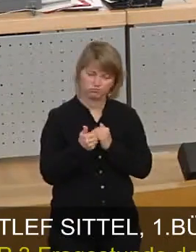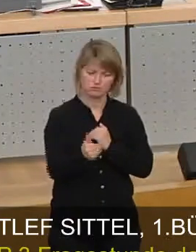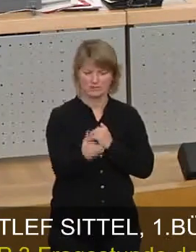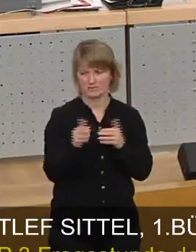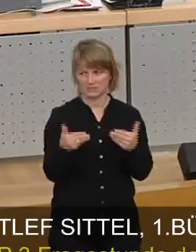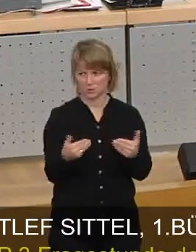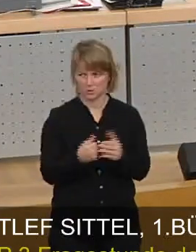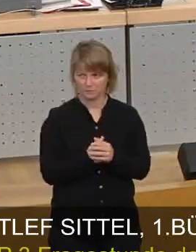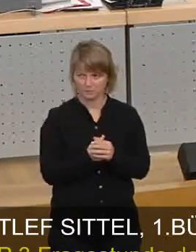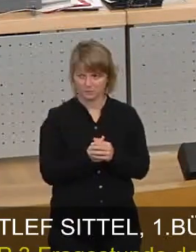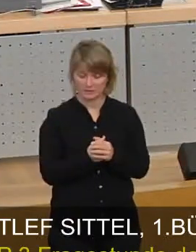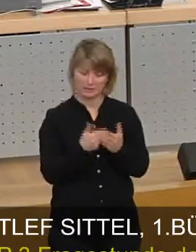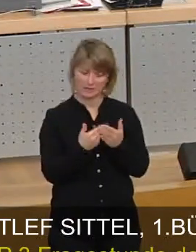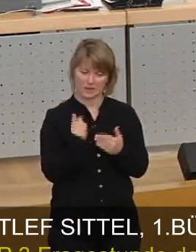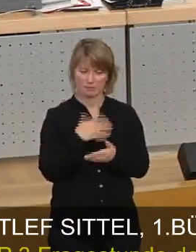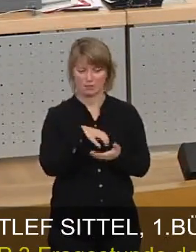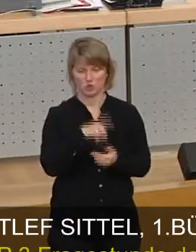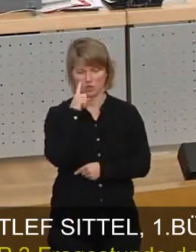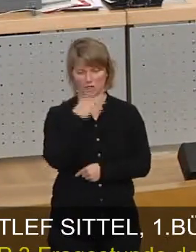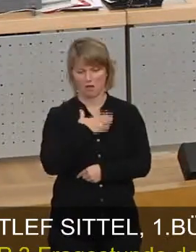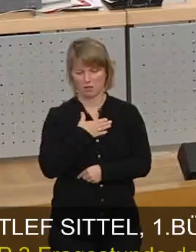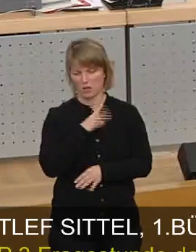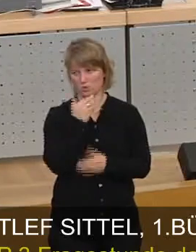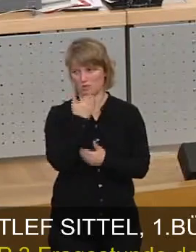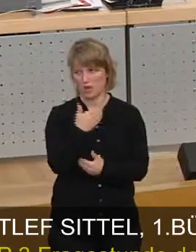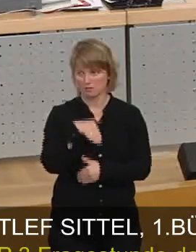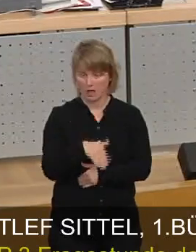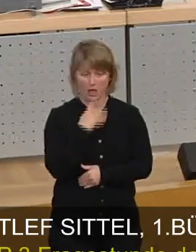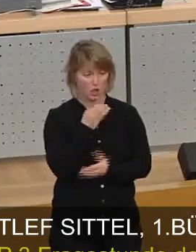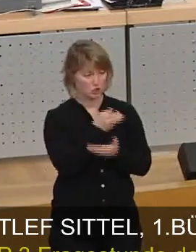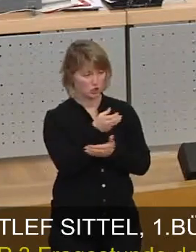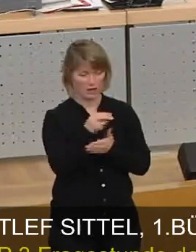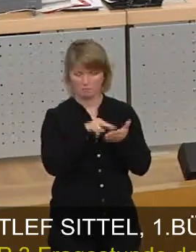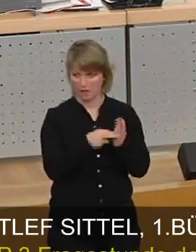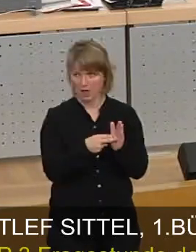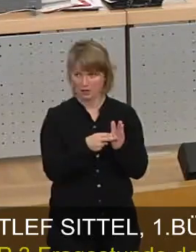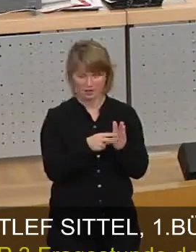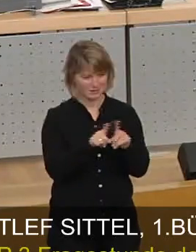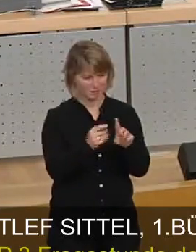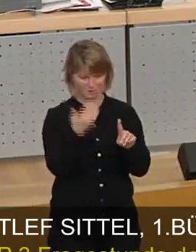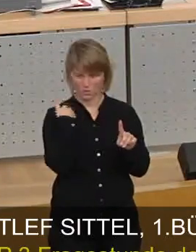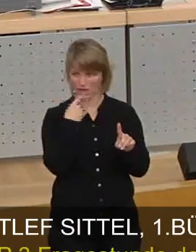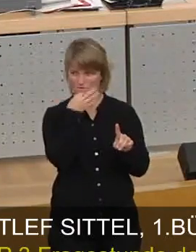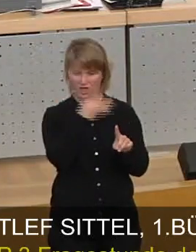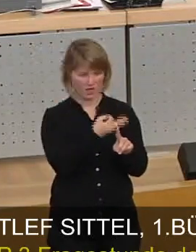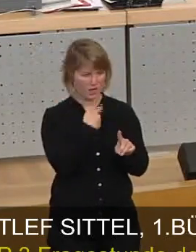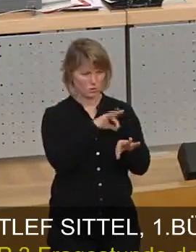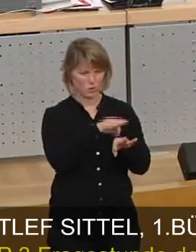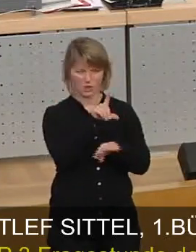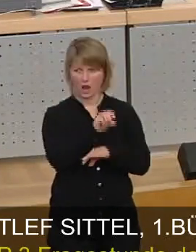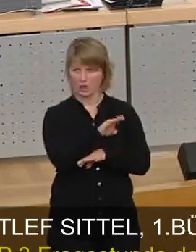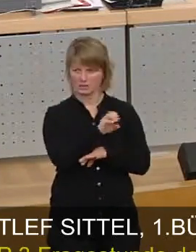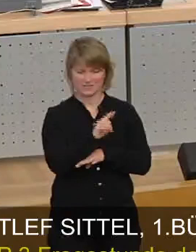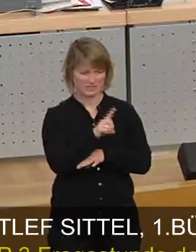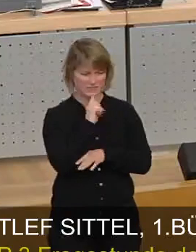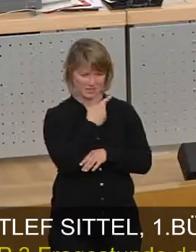Punkt, weswegen ich dem Stadtrat sehr dankbar bin, dass mit dem Stellenplan, ich hatte es vorhin bei der Frage, die an Dr. Lames ging, ja zitiert, auch 15